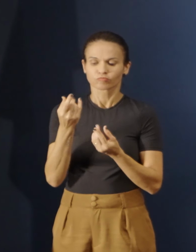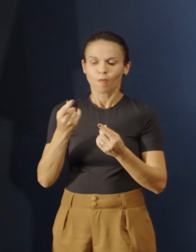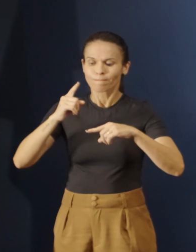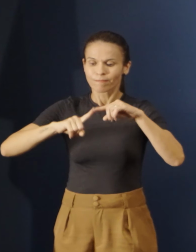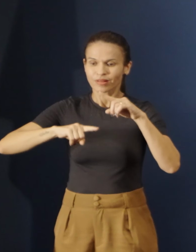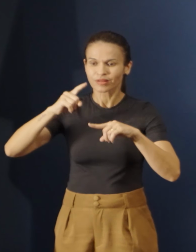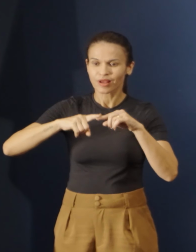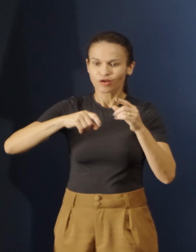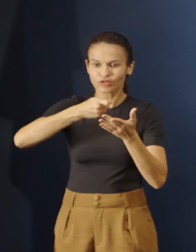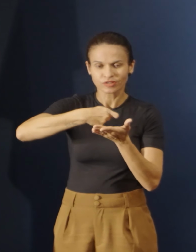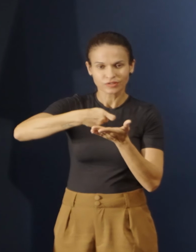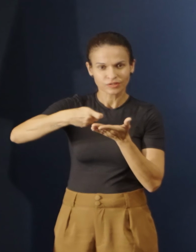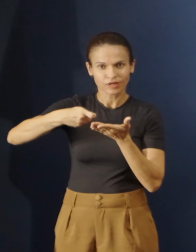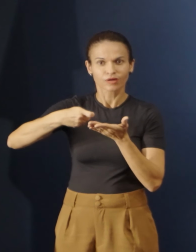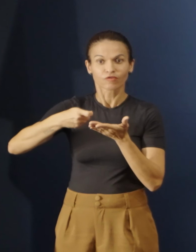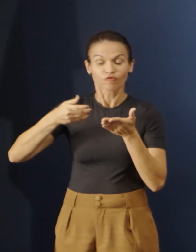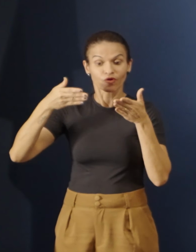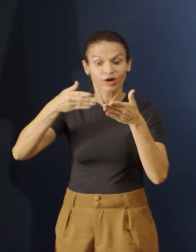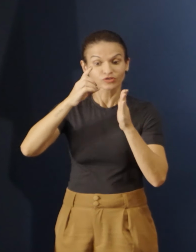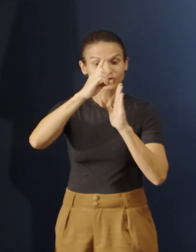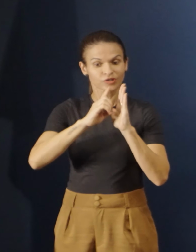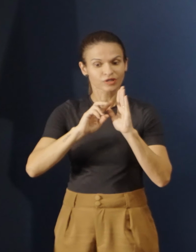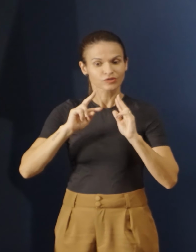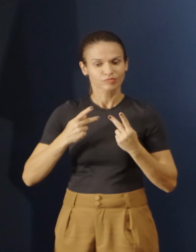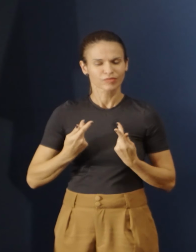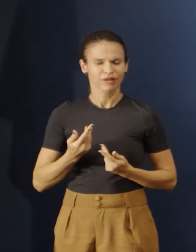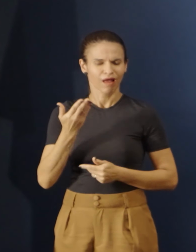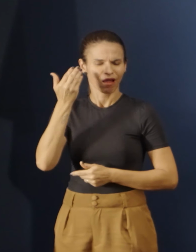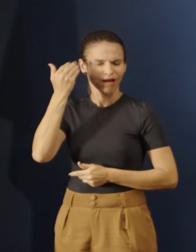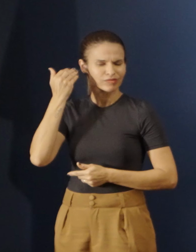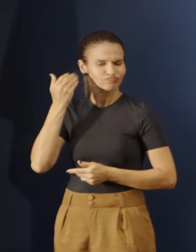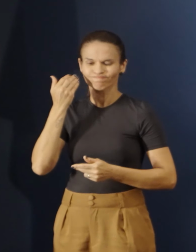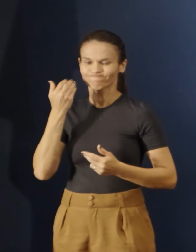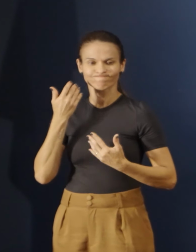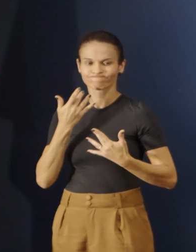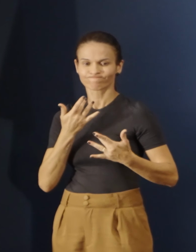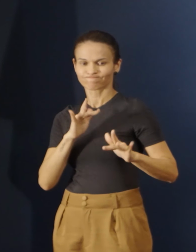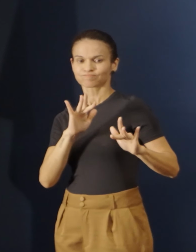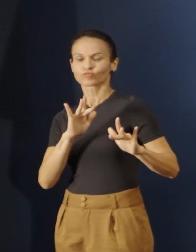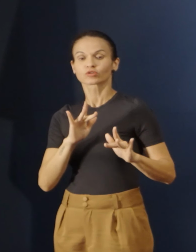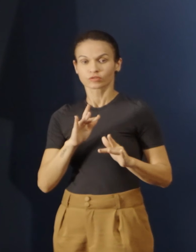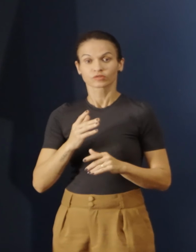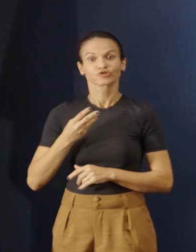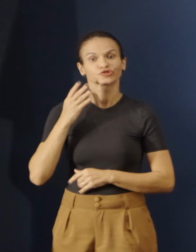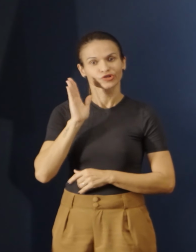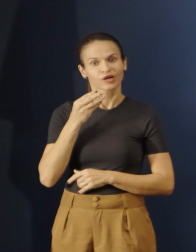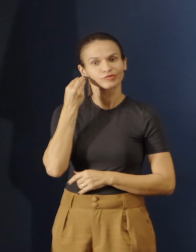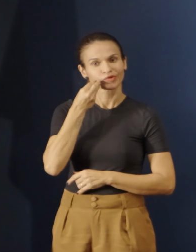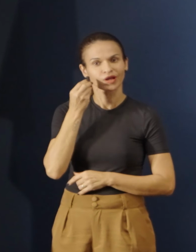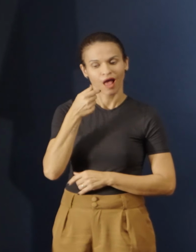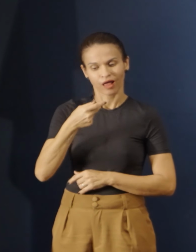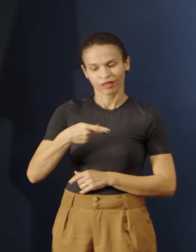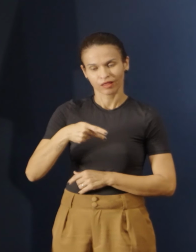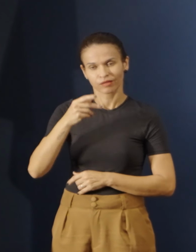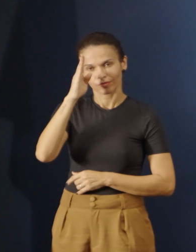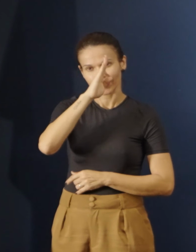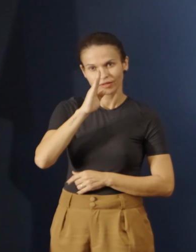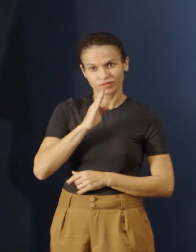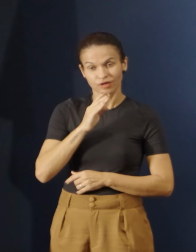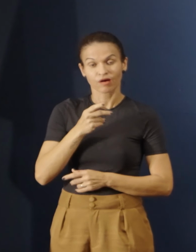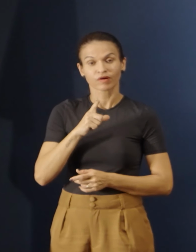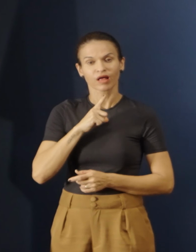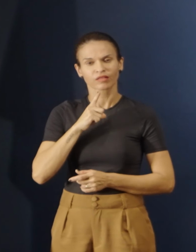vamos dizer assim, para a questão dos direitos humanos, ainda mais numa época de tanto negacionismo, como a gente vive nos últimos anos aqui no Brasil, né? E aí vocês